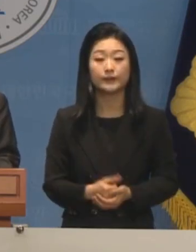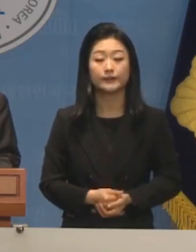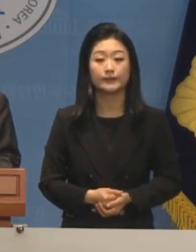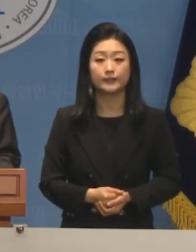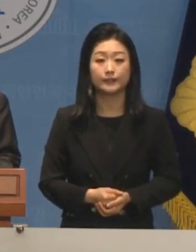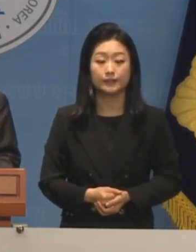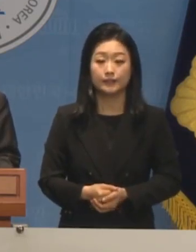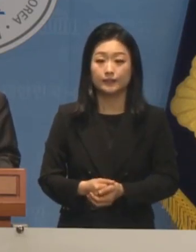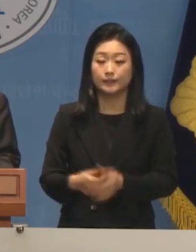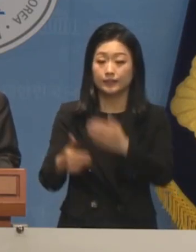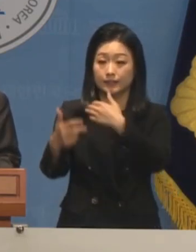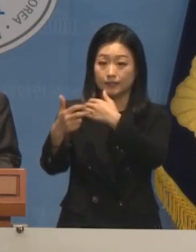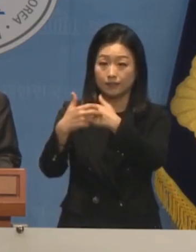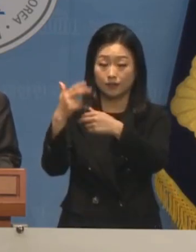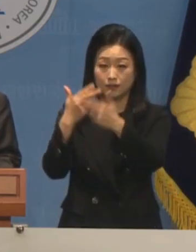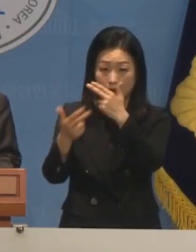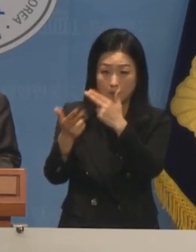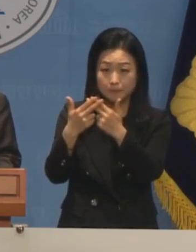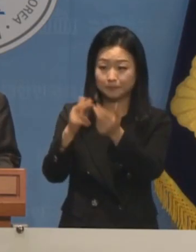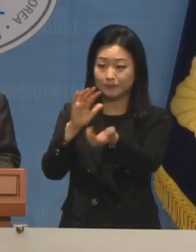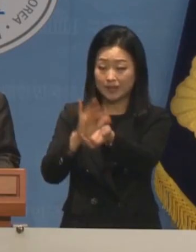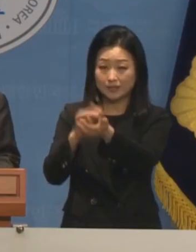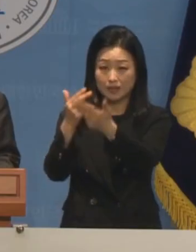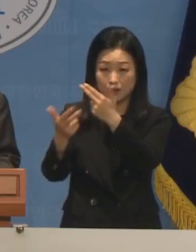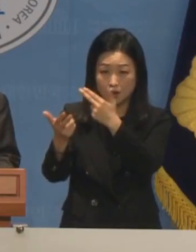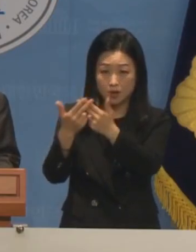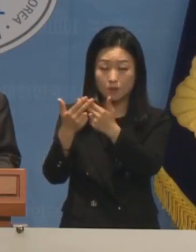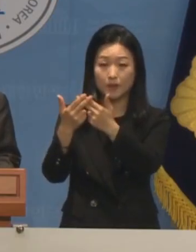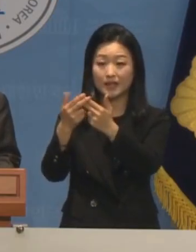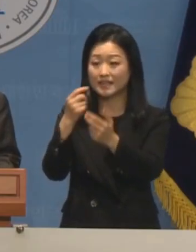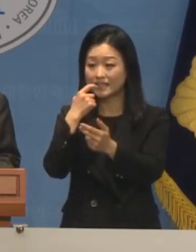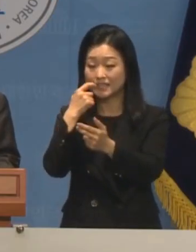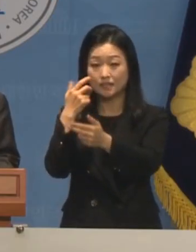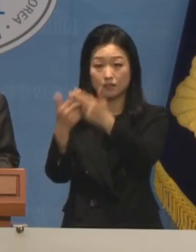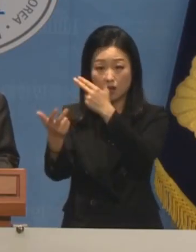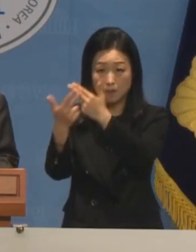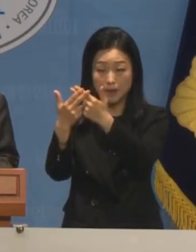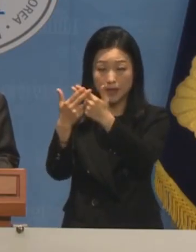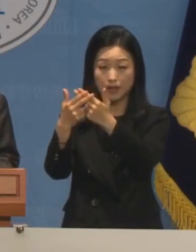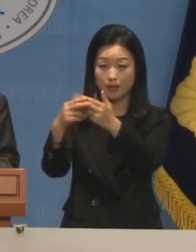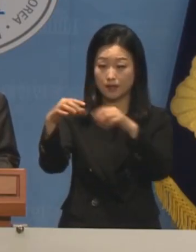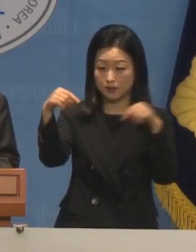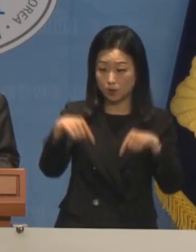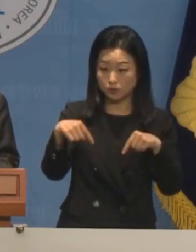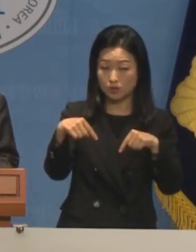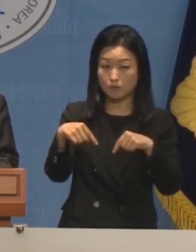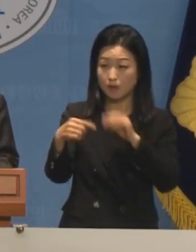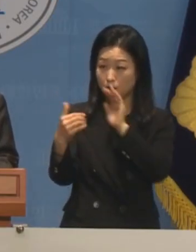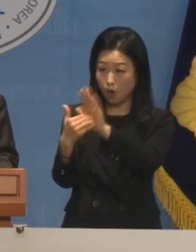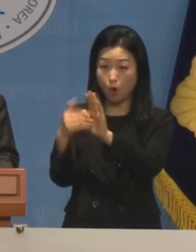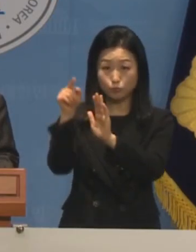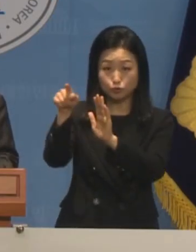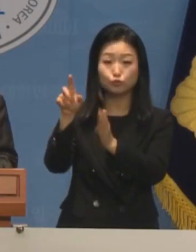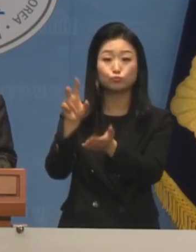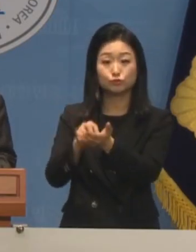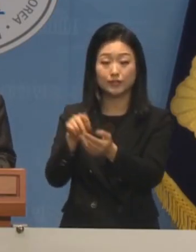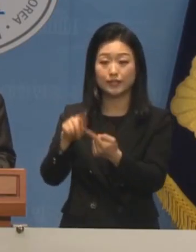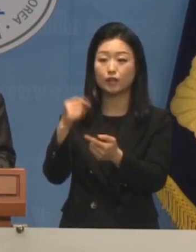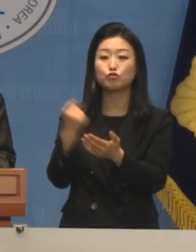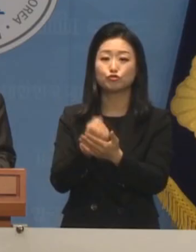의협과 치협 한의협의 사용자 단체로서의 교섭 거부에 대해서 말씀을 하셨습니다 저 역시 유감을